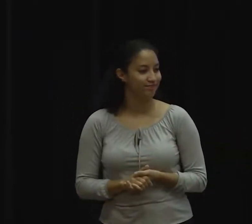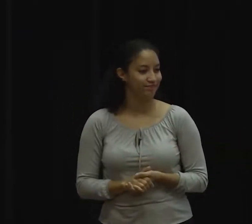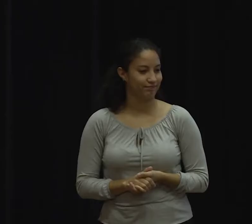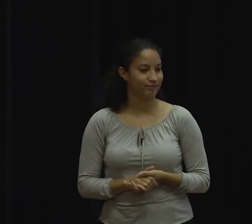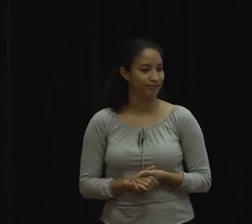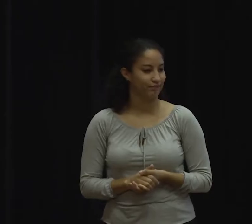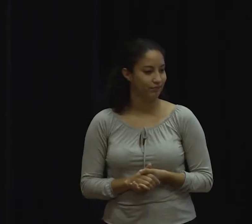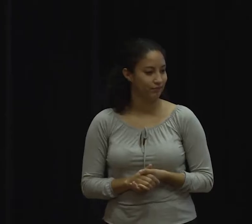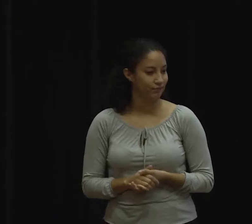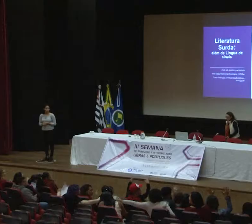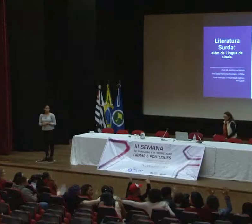Guilherme.